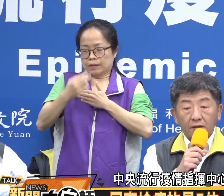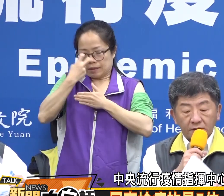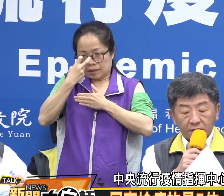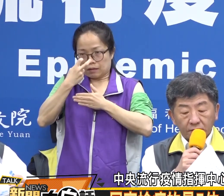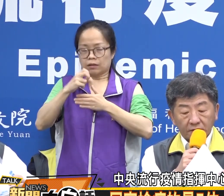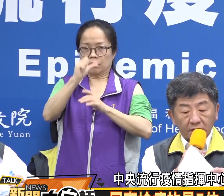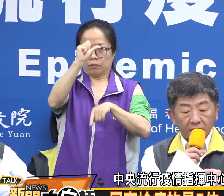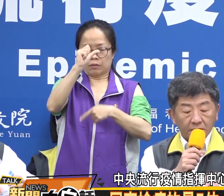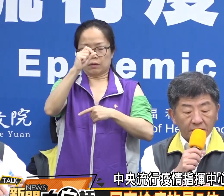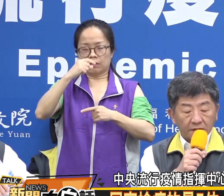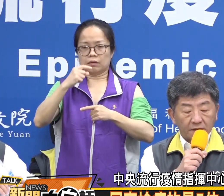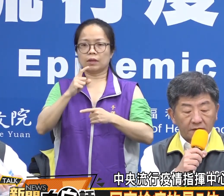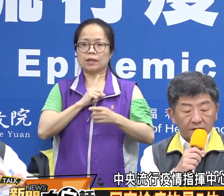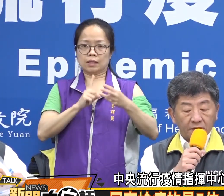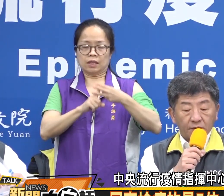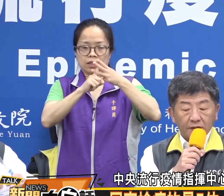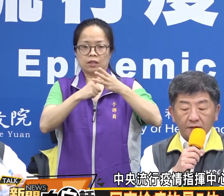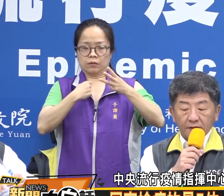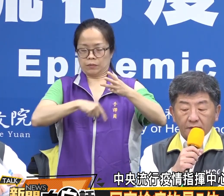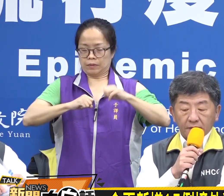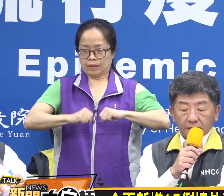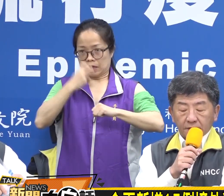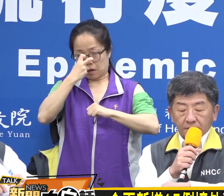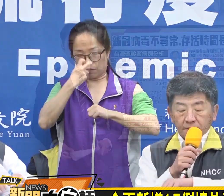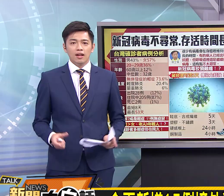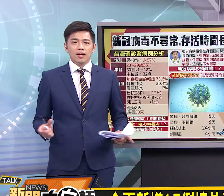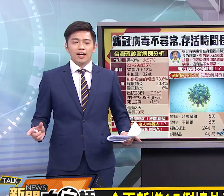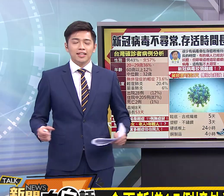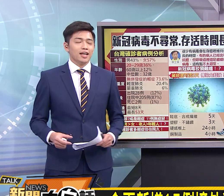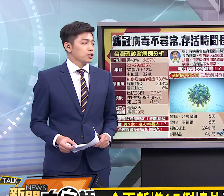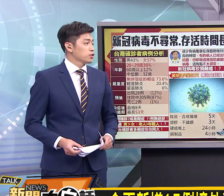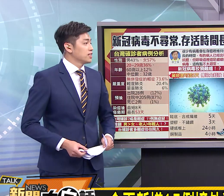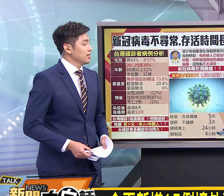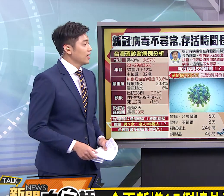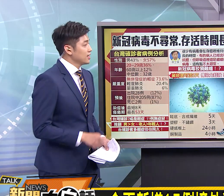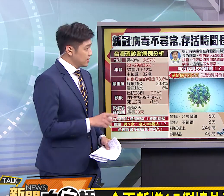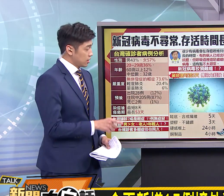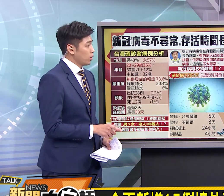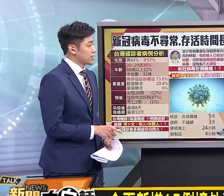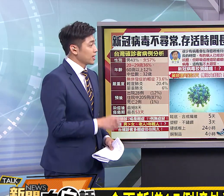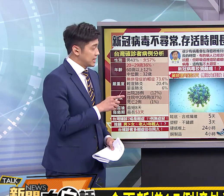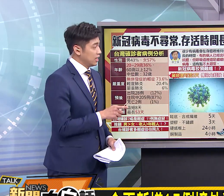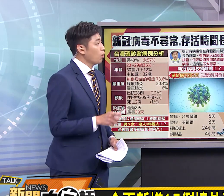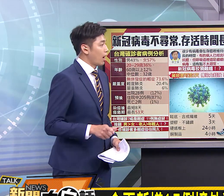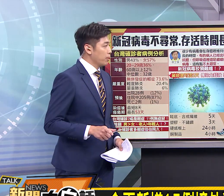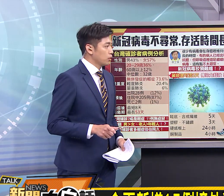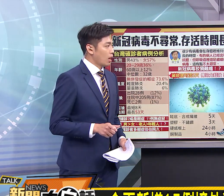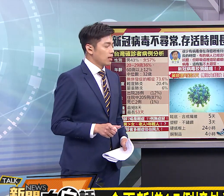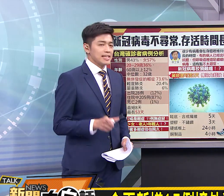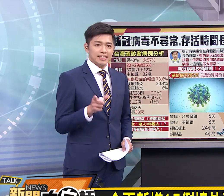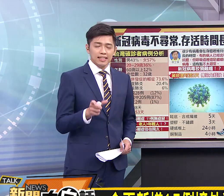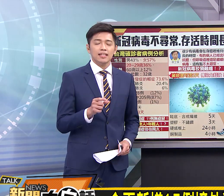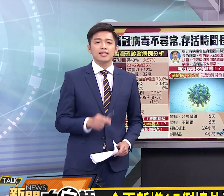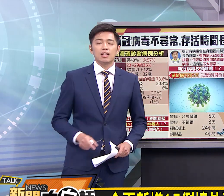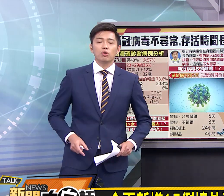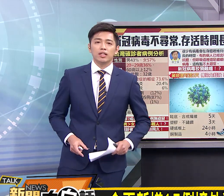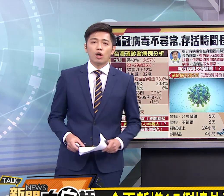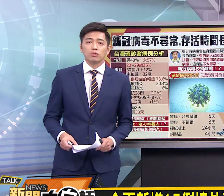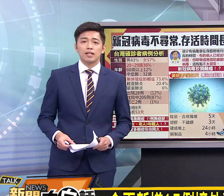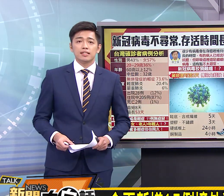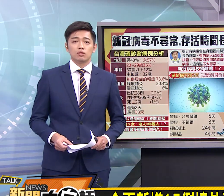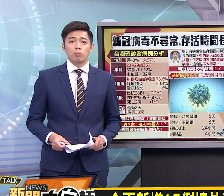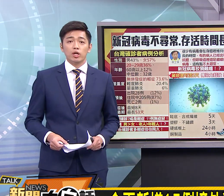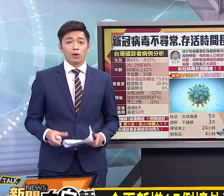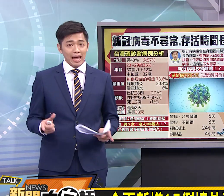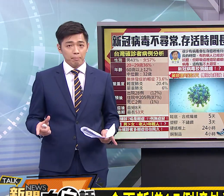是5位，自主健康管理的是1位。 刚刚听到的就是今天记者会上的精华片段了。在今天的节目